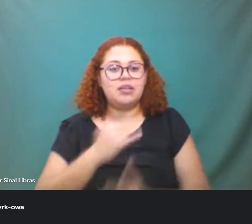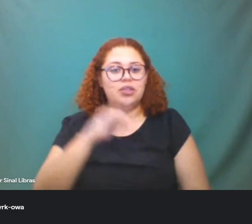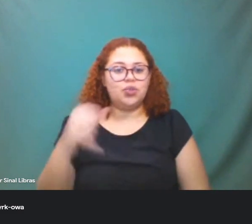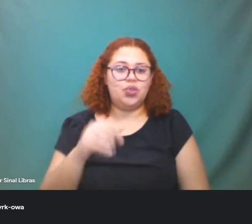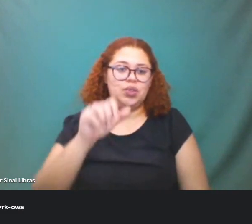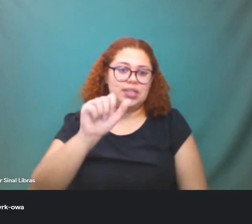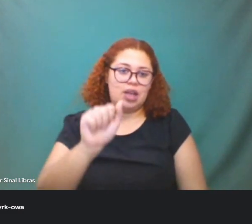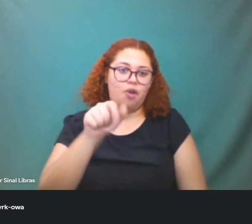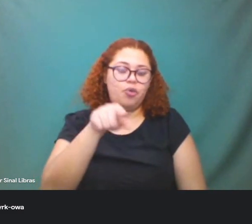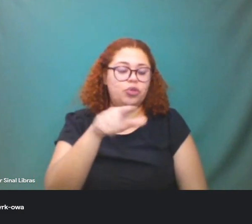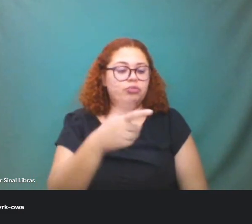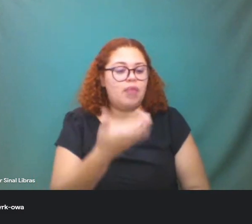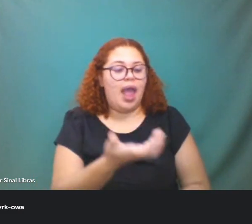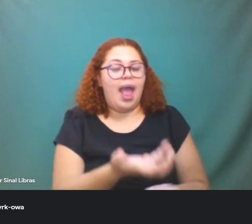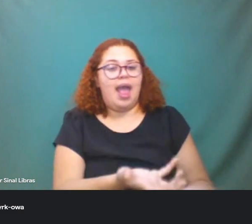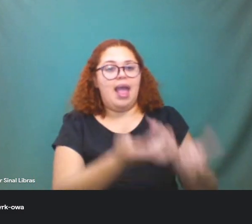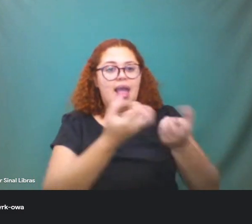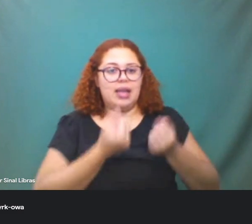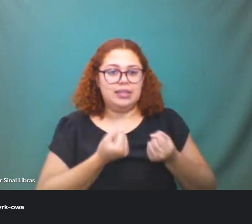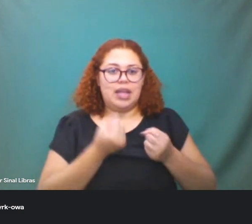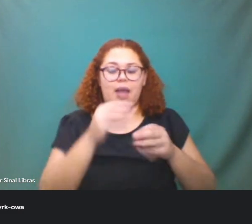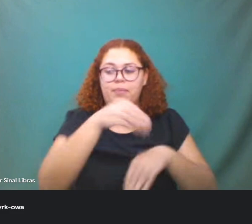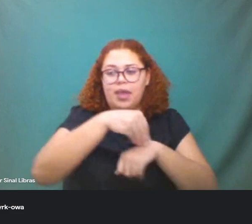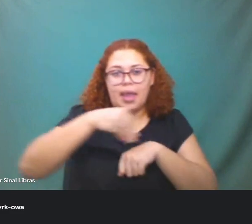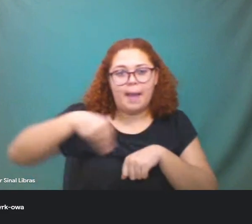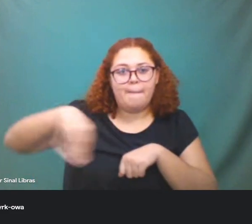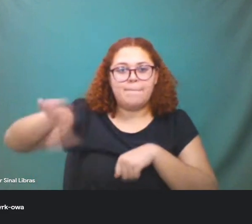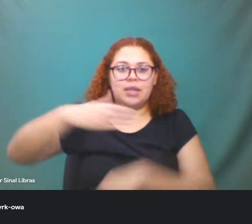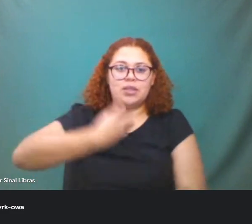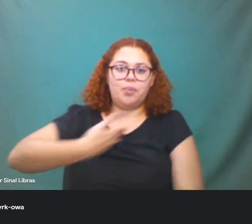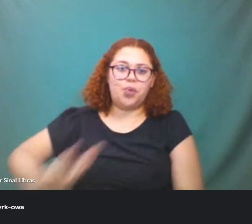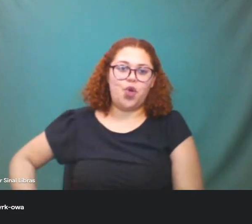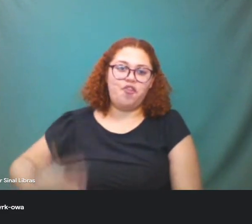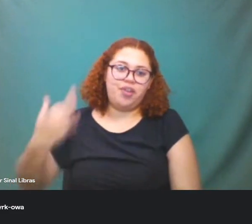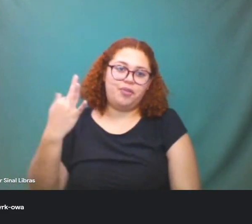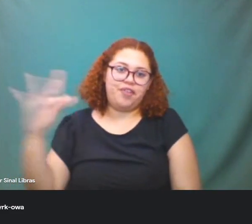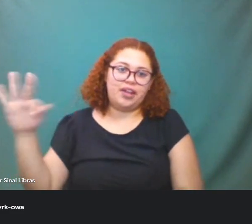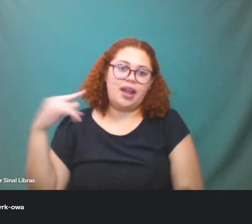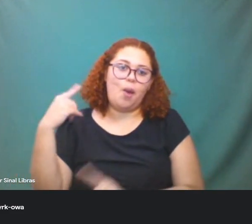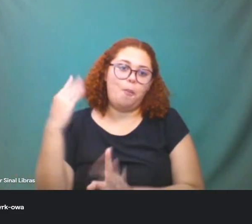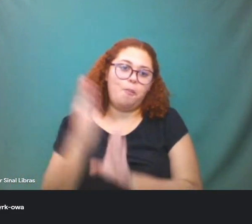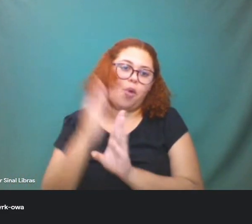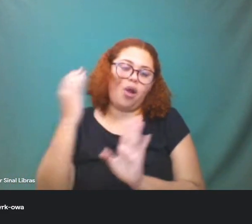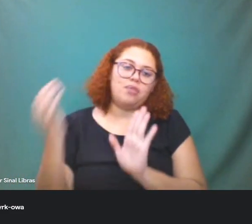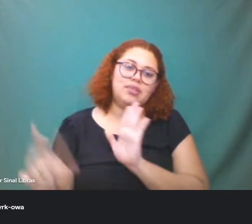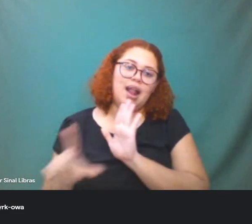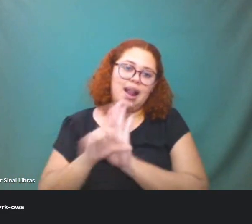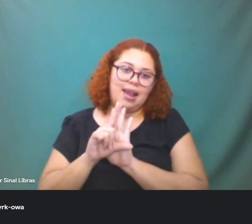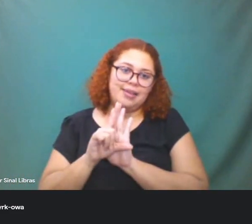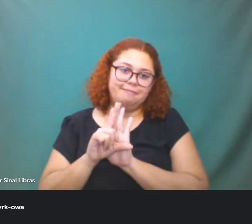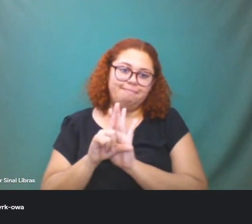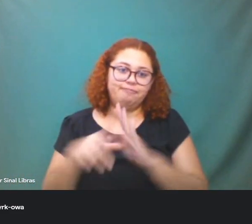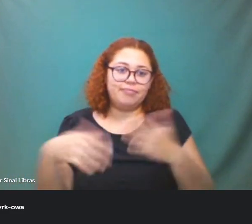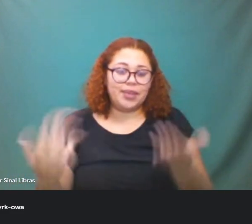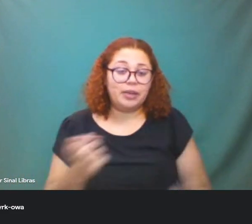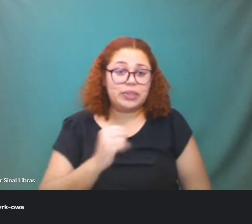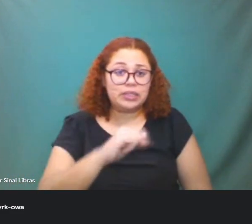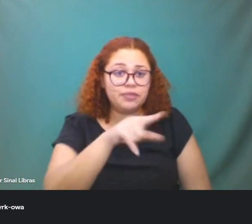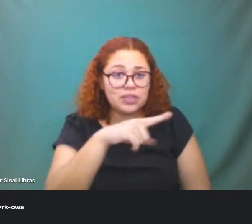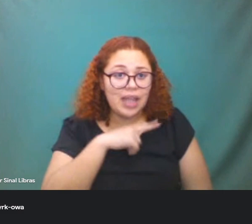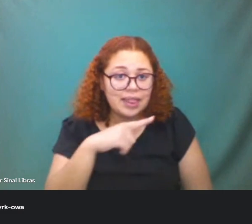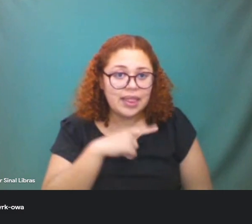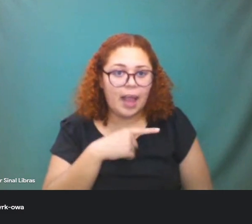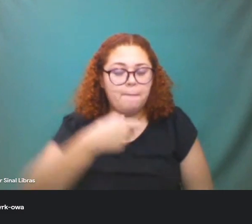governo federal, porque assim é a lei, certo? Então, se você tem bolsa, tem auxílio, que o impede de ter MEI